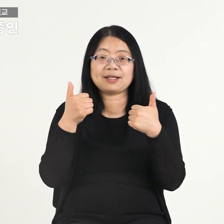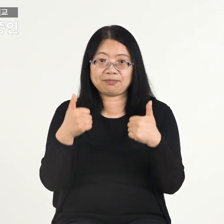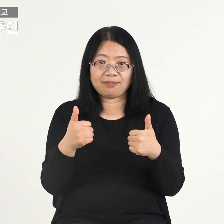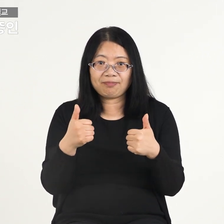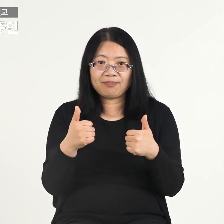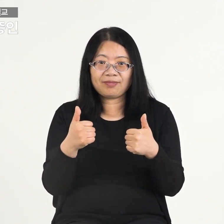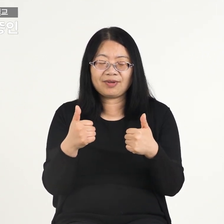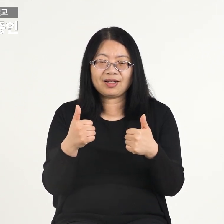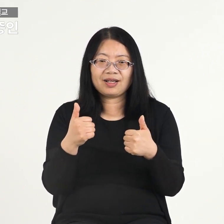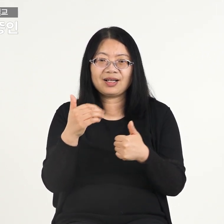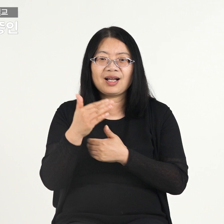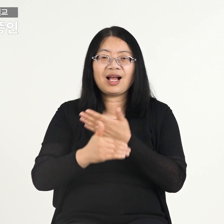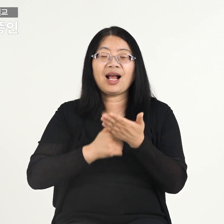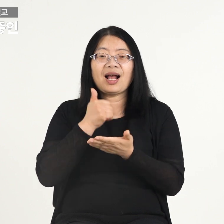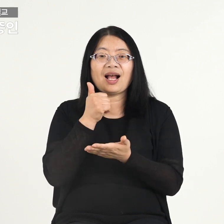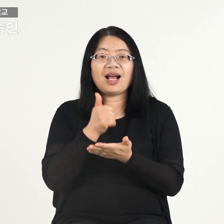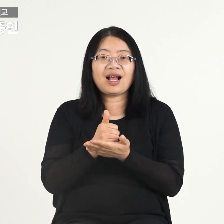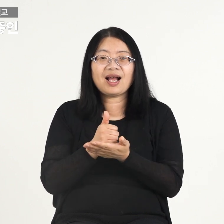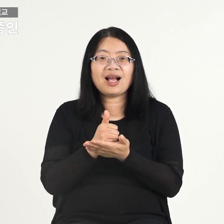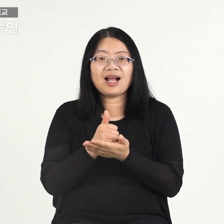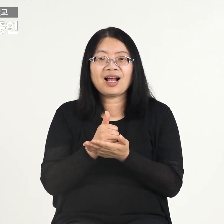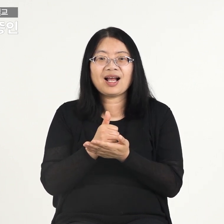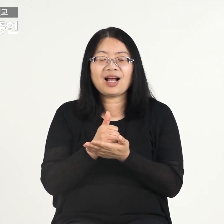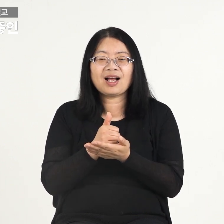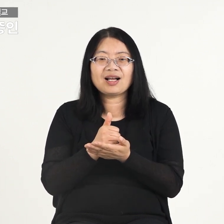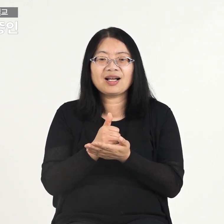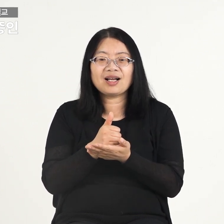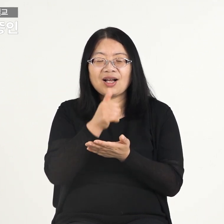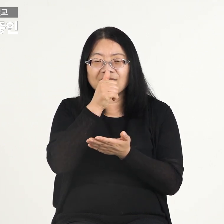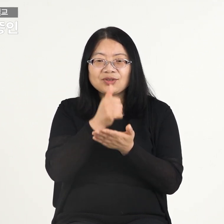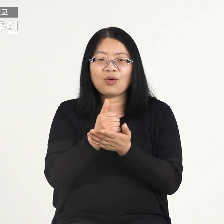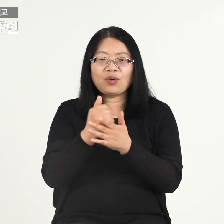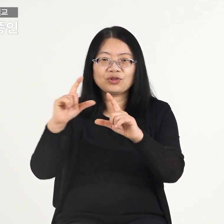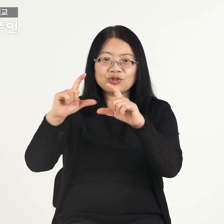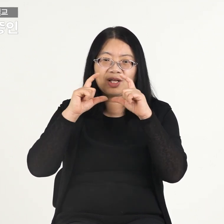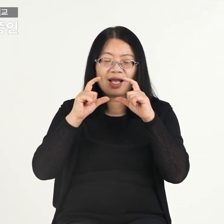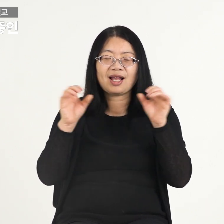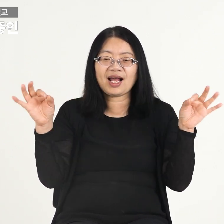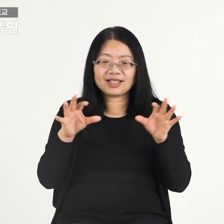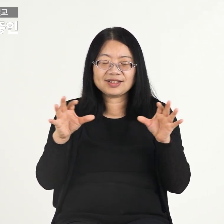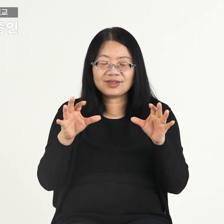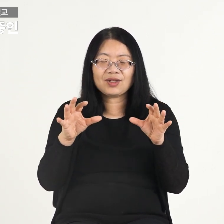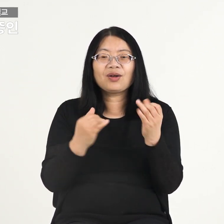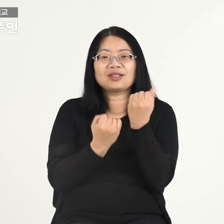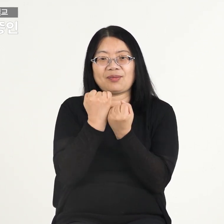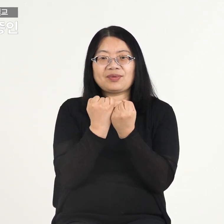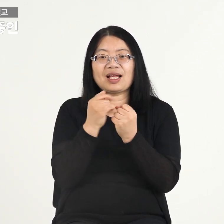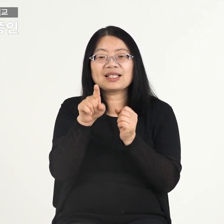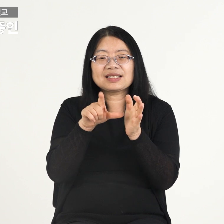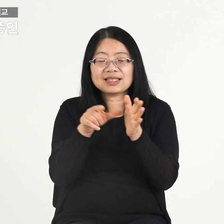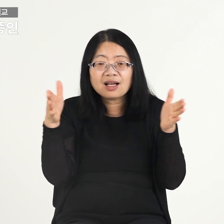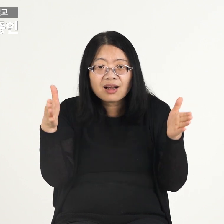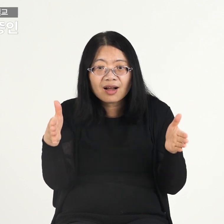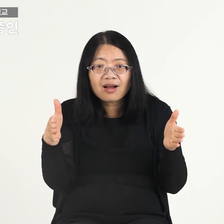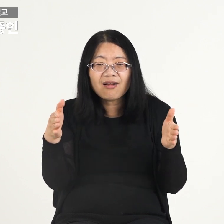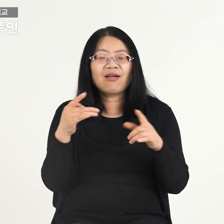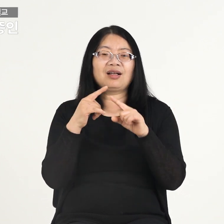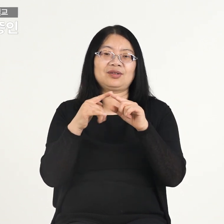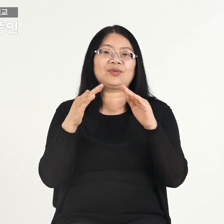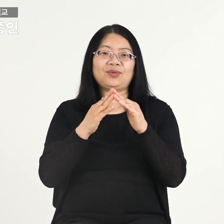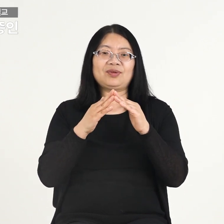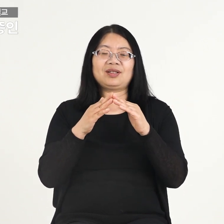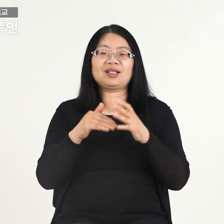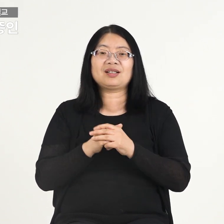심판과 정죄를 한시적으로 설명한 그림입니다. 그 기간 동안은